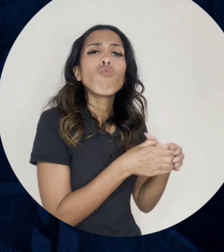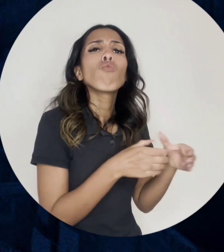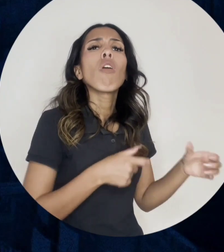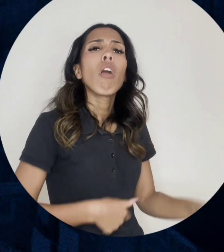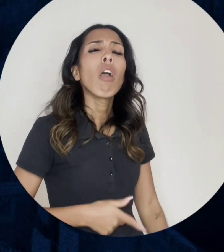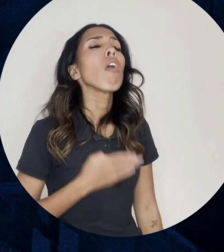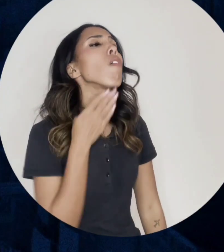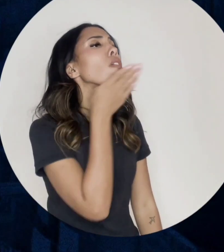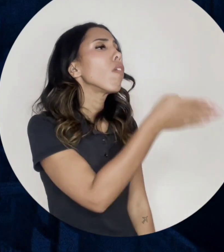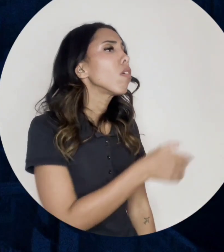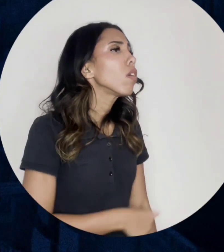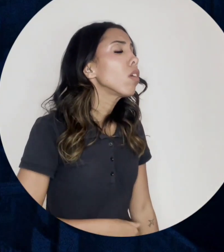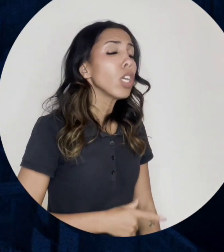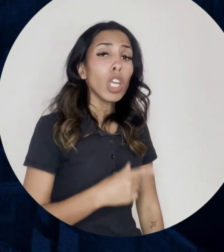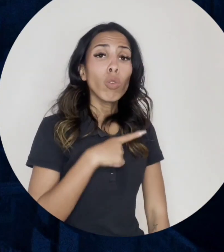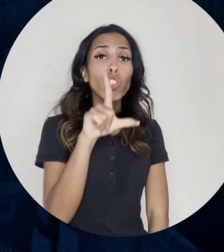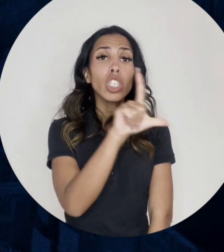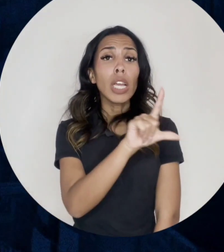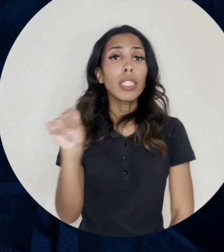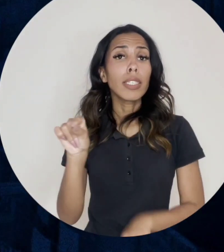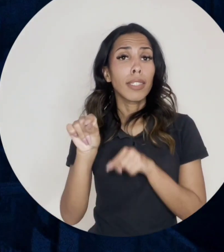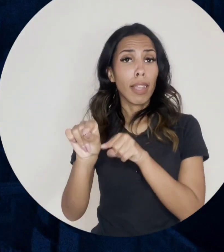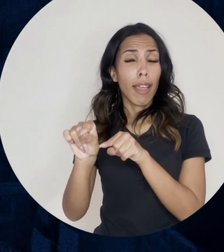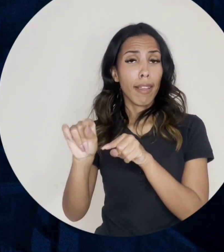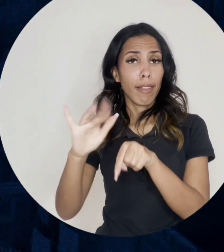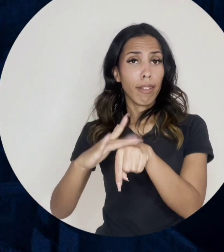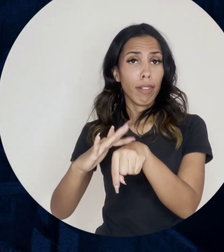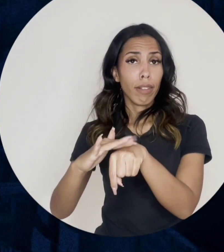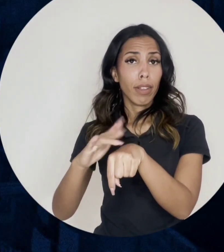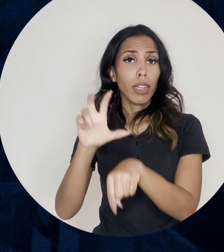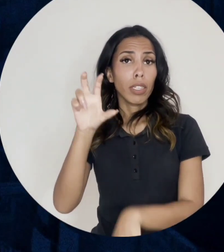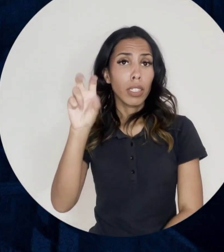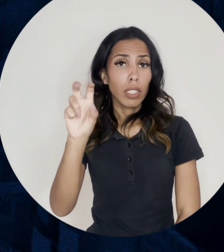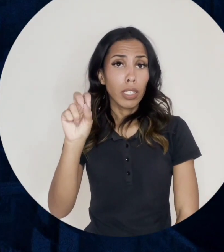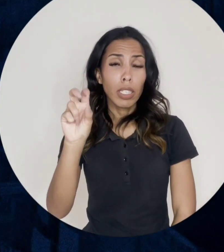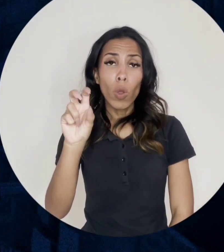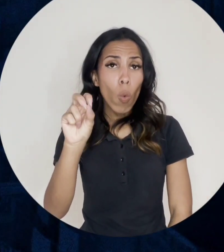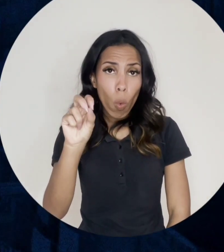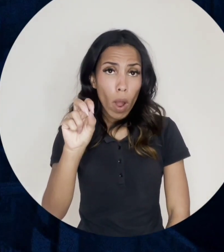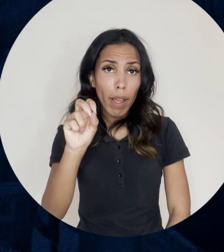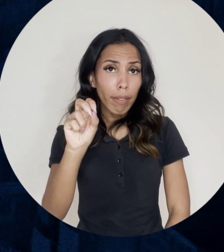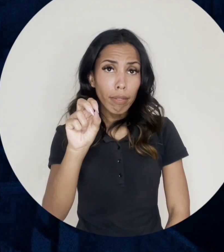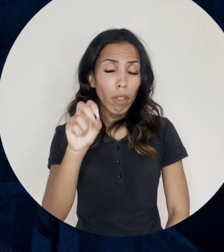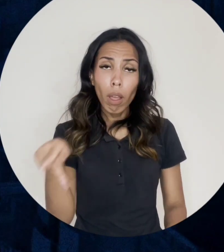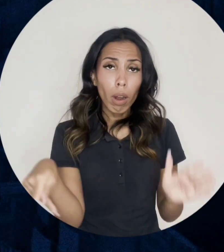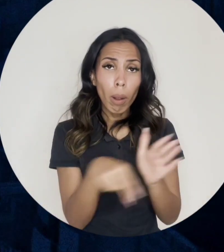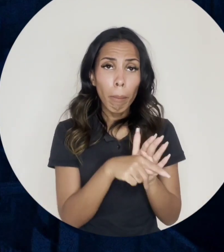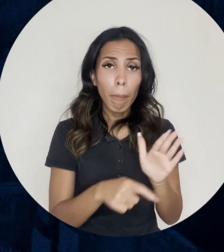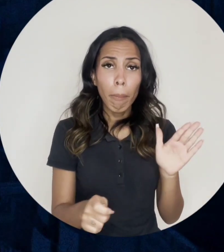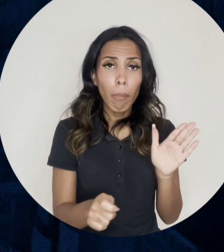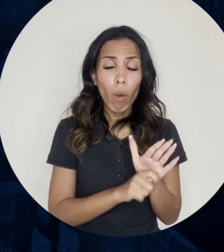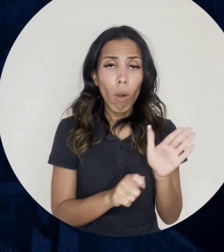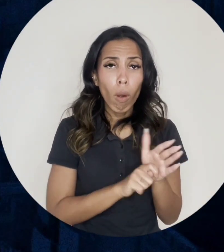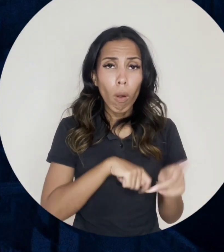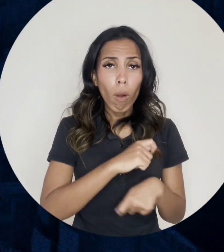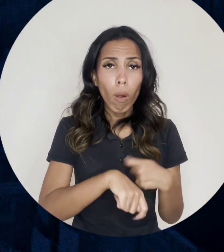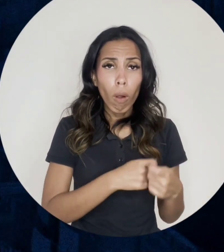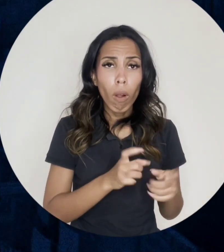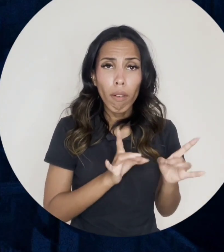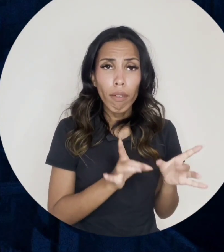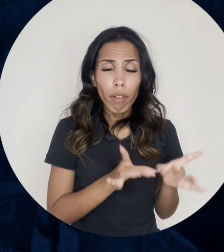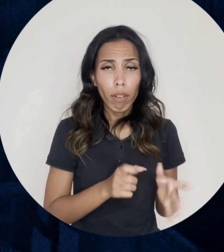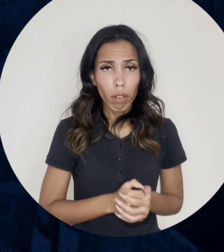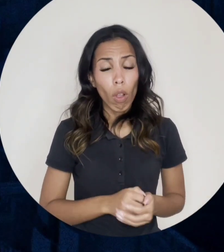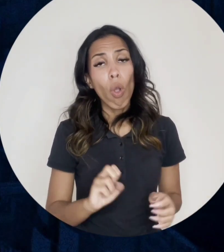digamos, se eu tinha 100 pacientes, 50 era da boca, ou mais, ou tinha ligação com a boca. Ou